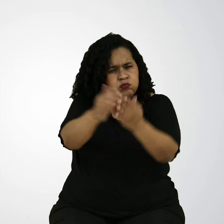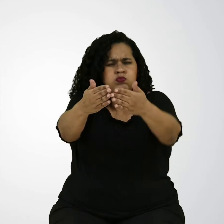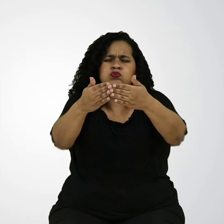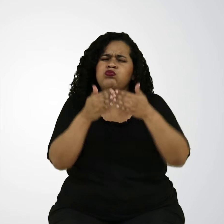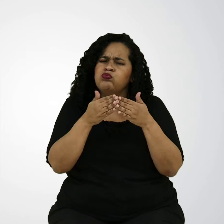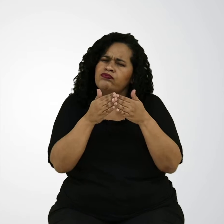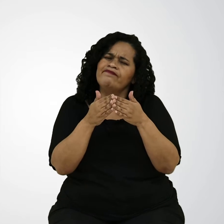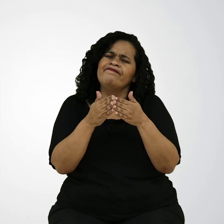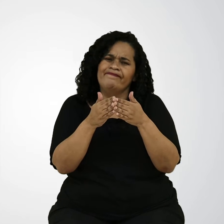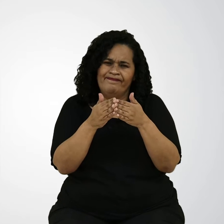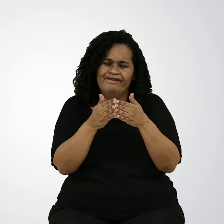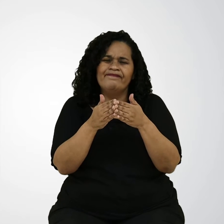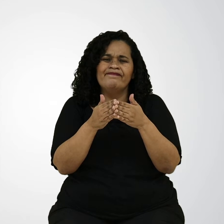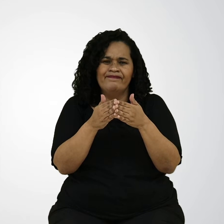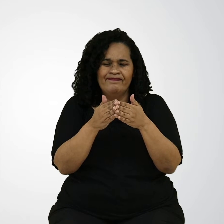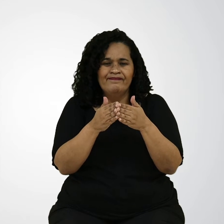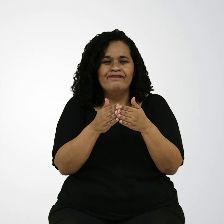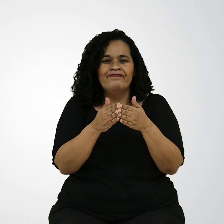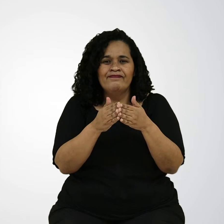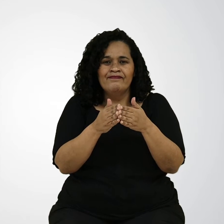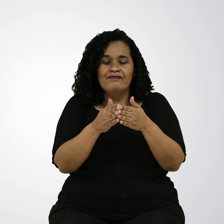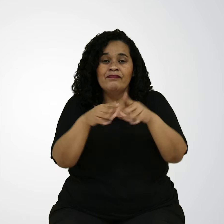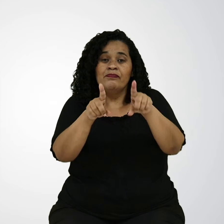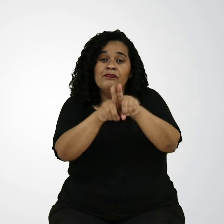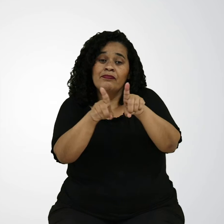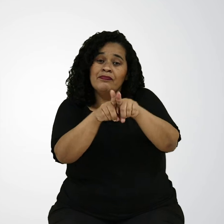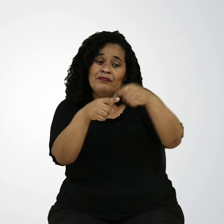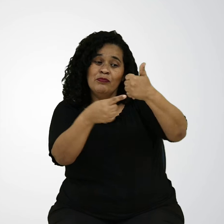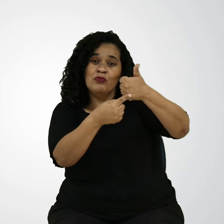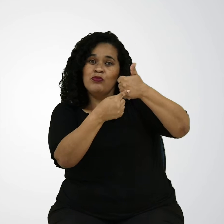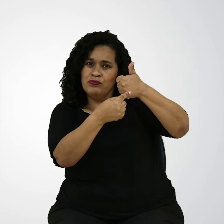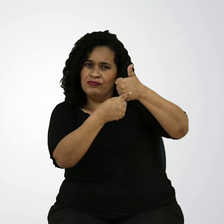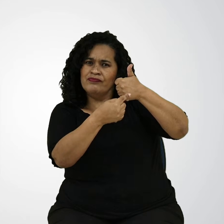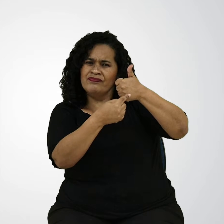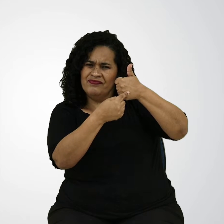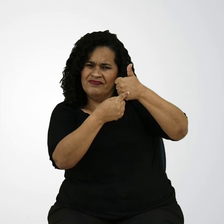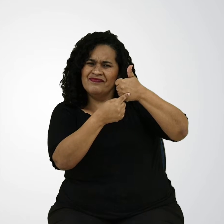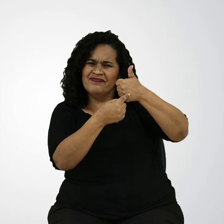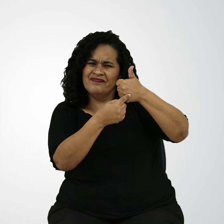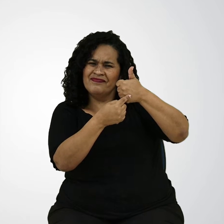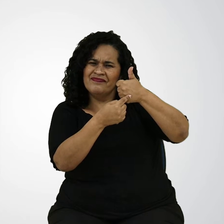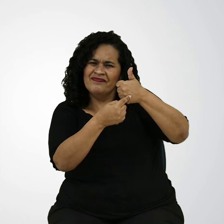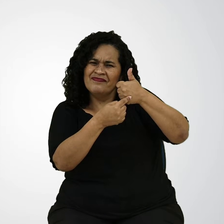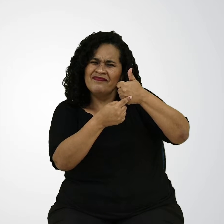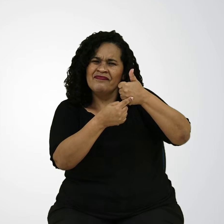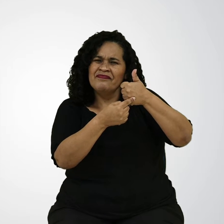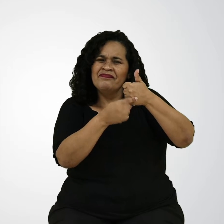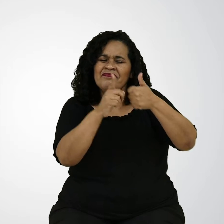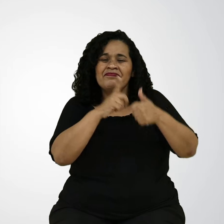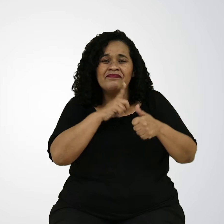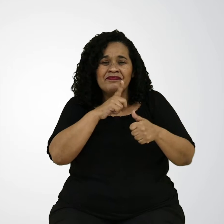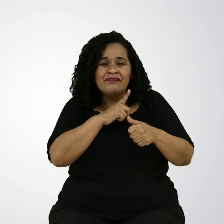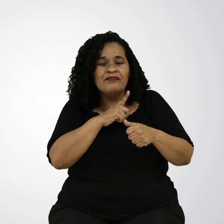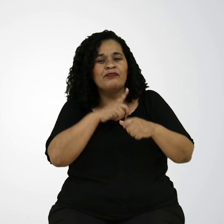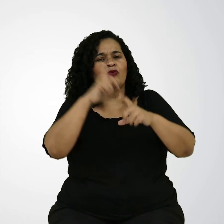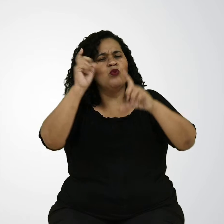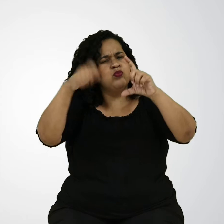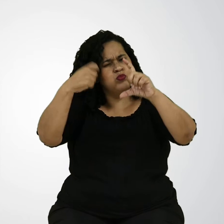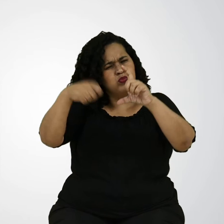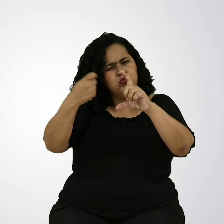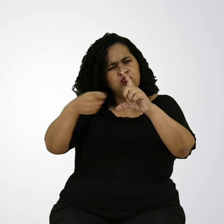inscrever no nosso canal, dar o joinha aqui em cada vídeo da nossa escola bíblica, porque isso faz com